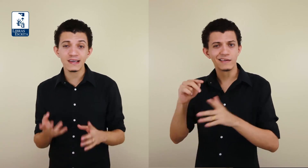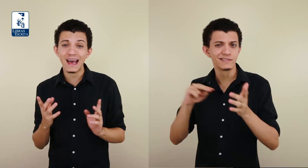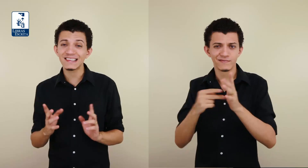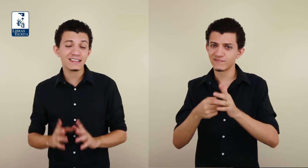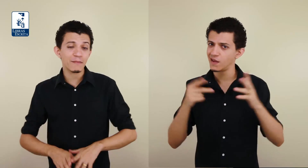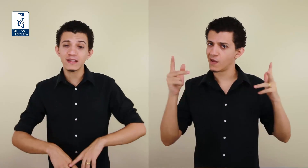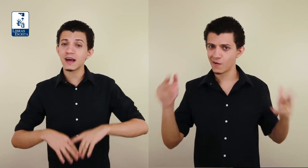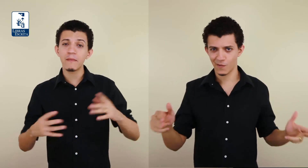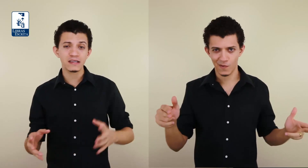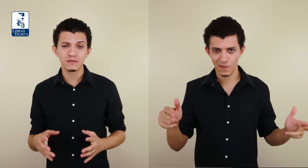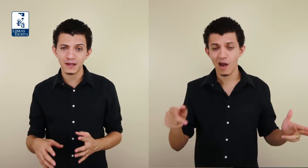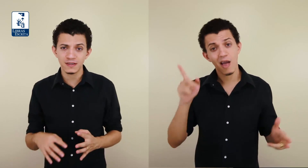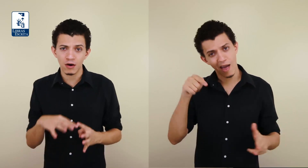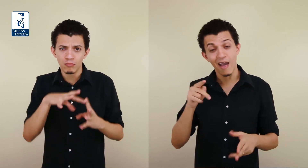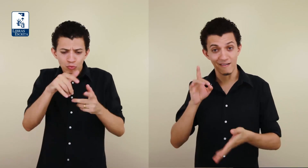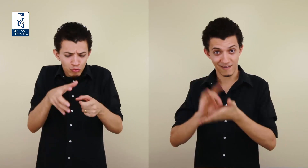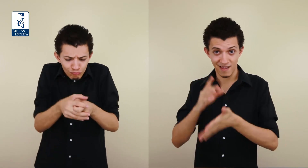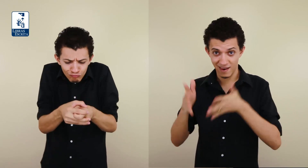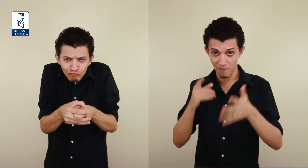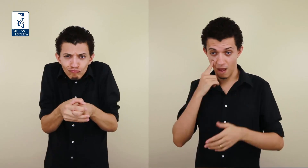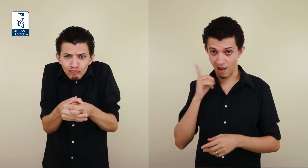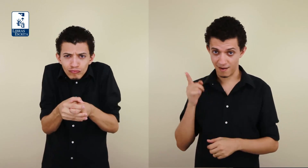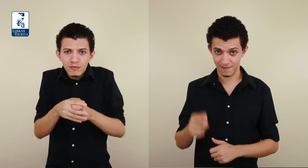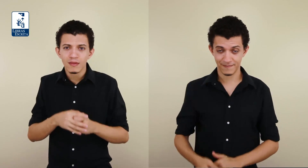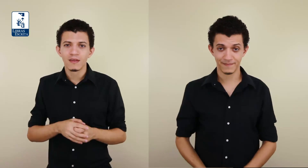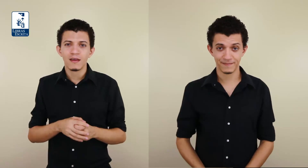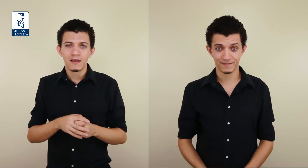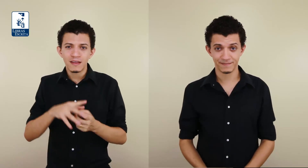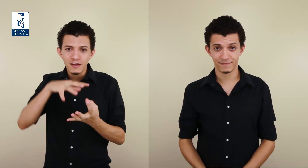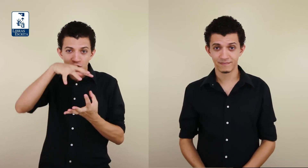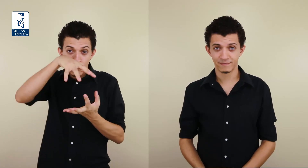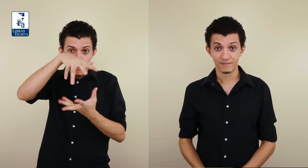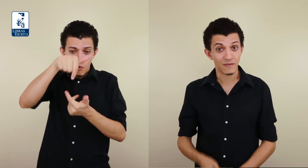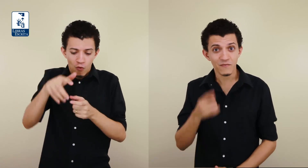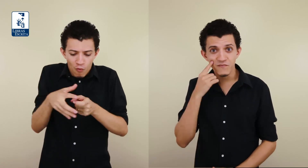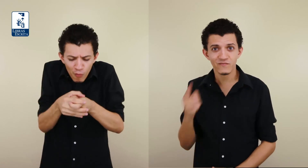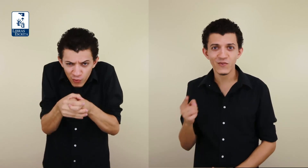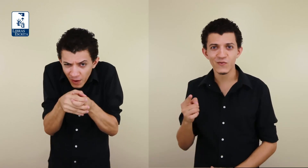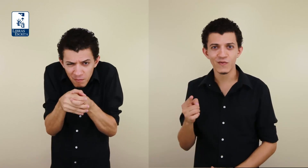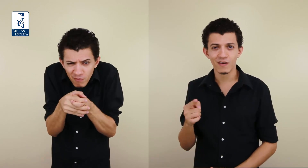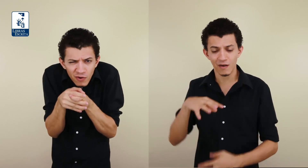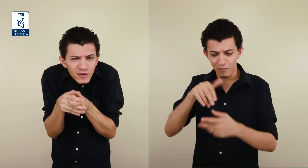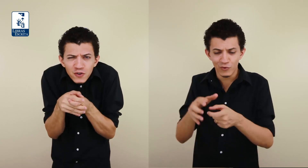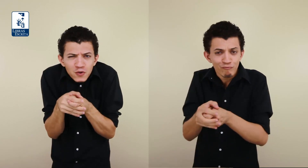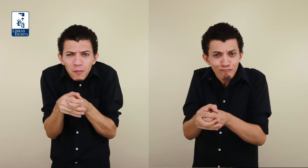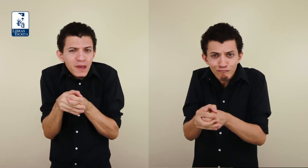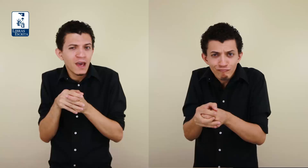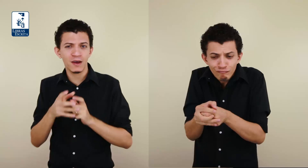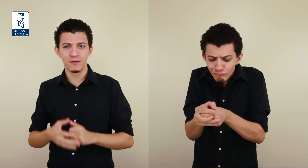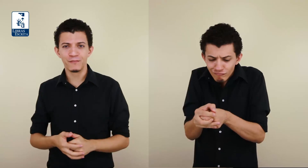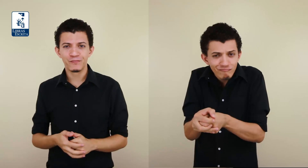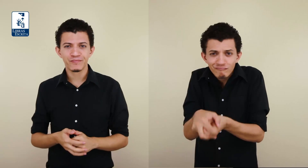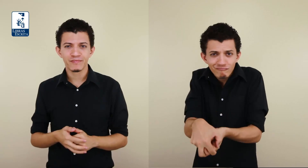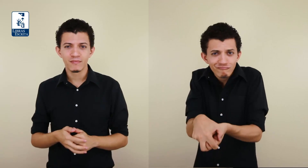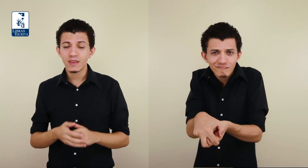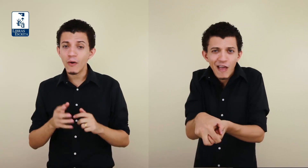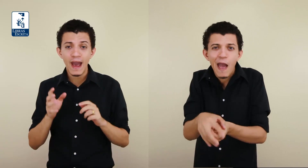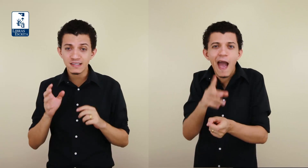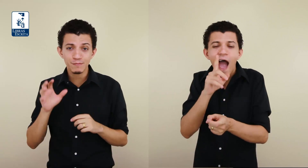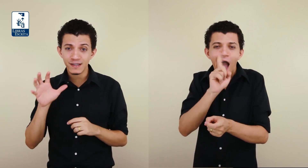e é exatamente a mesma expressão. Entende? O mundo é muito pequeno. Então, essa expressão